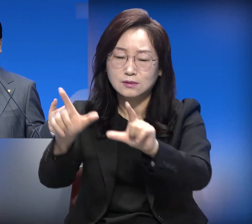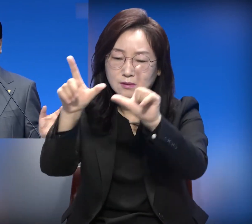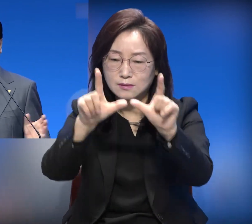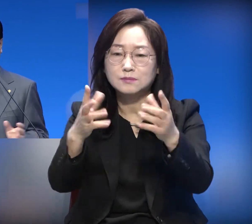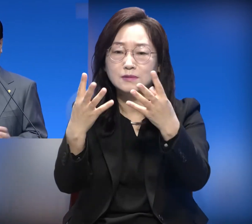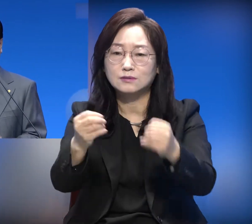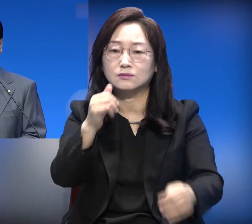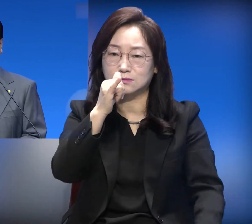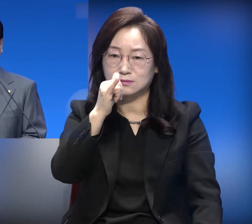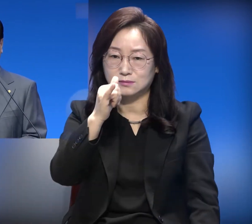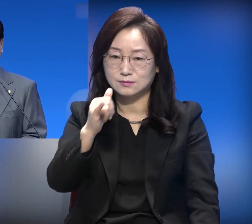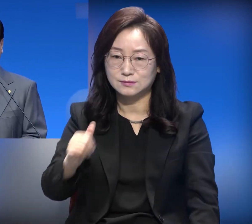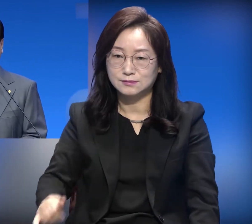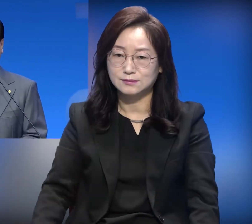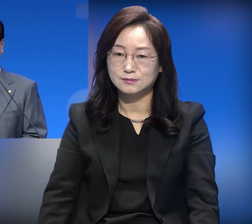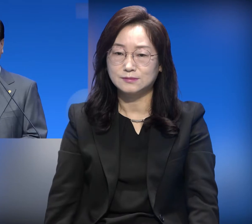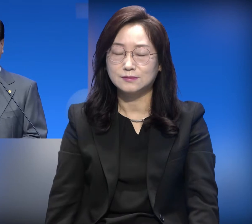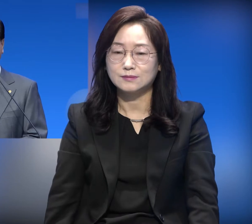있습니다.